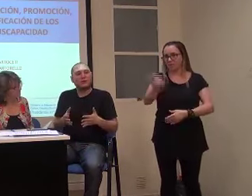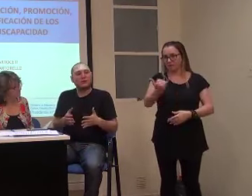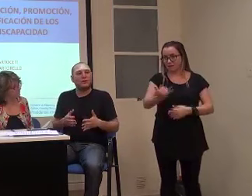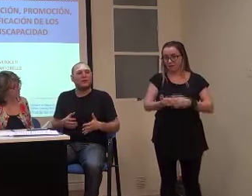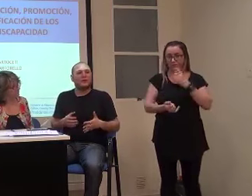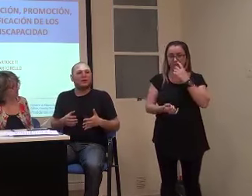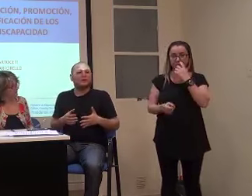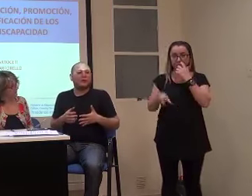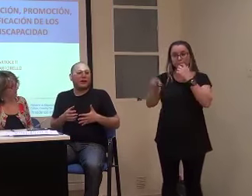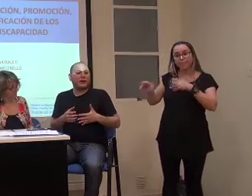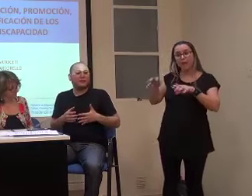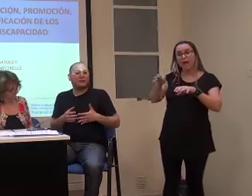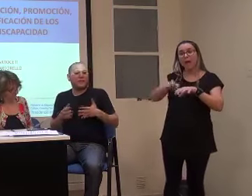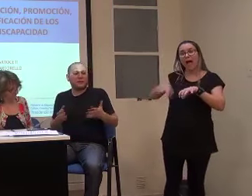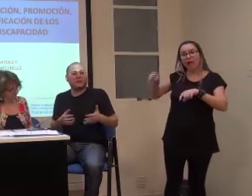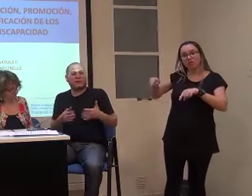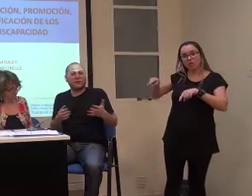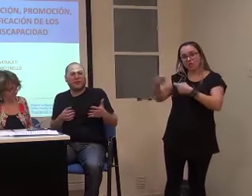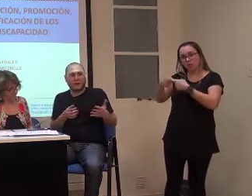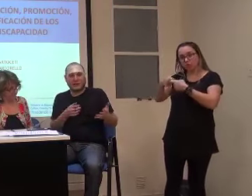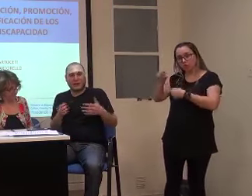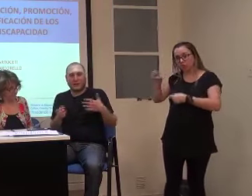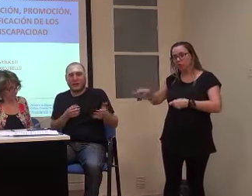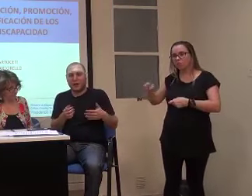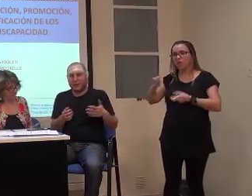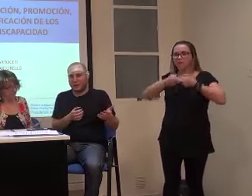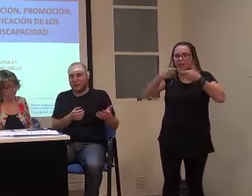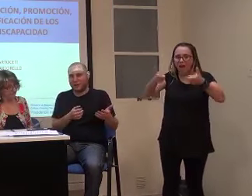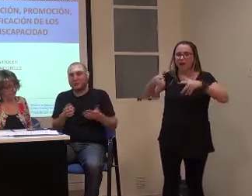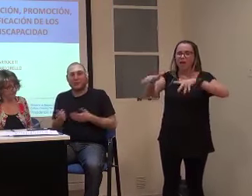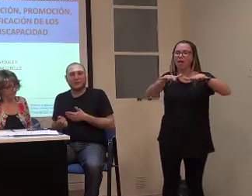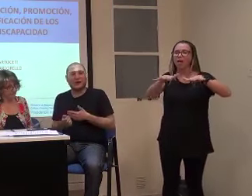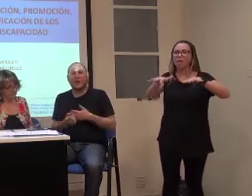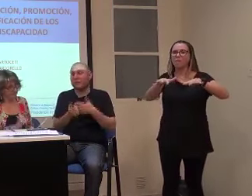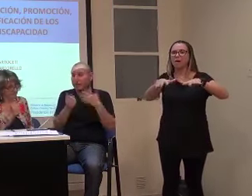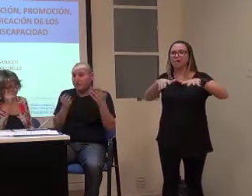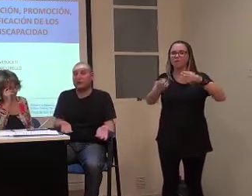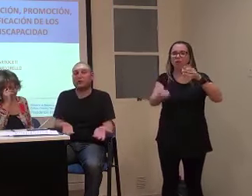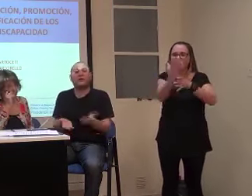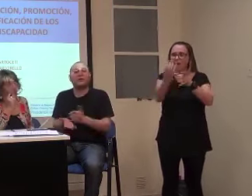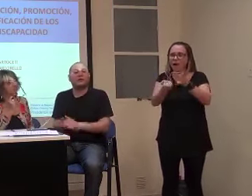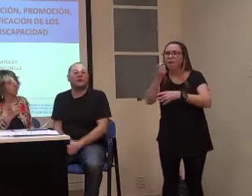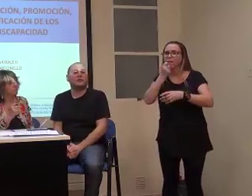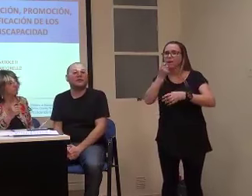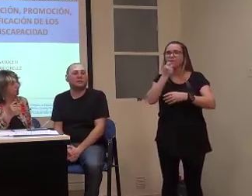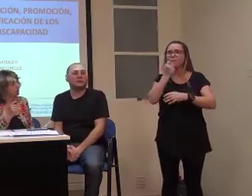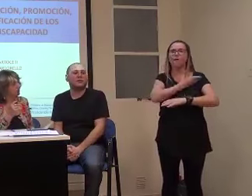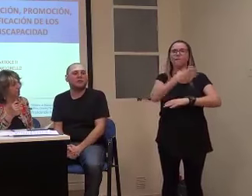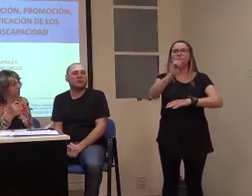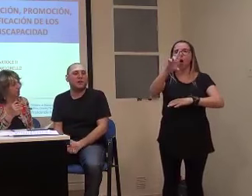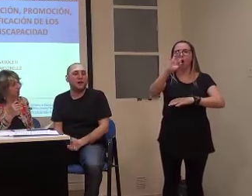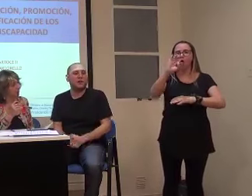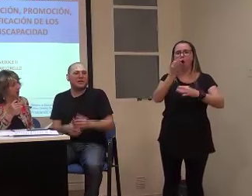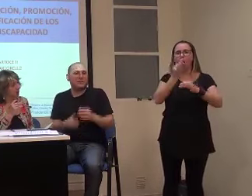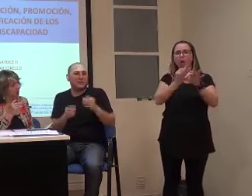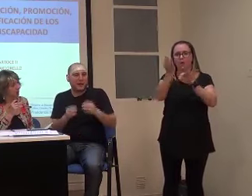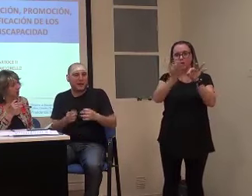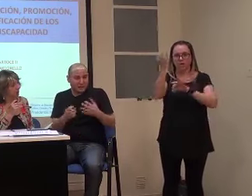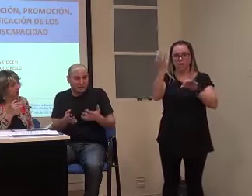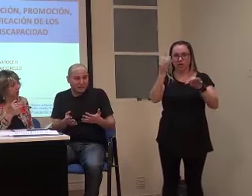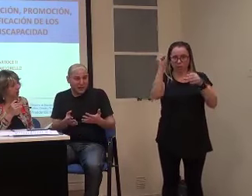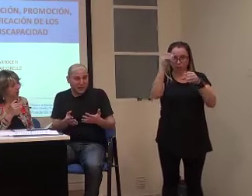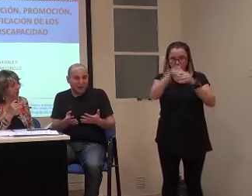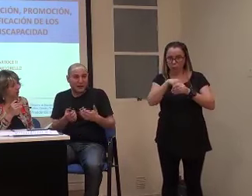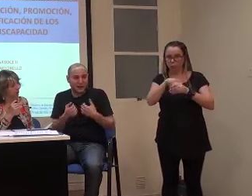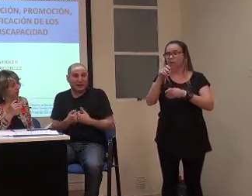este sentido es un espacio que brinda me genera instancia como fue el foro de educación inclusiva para